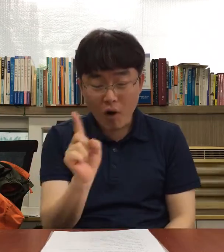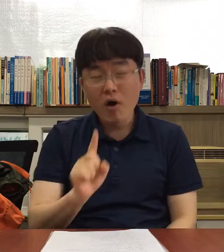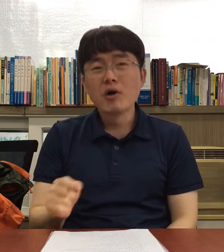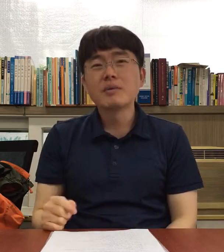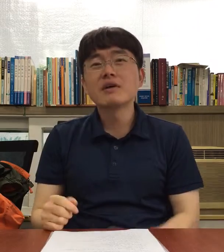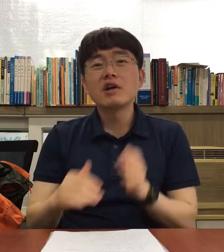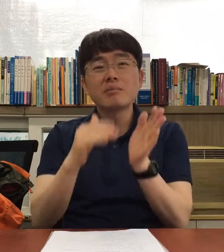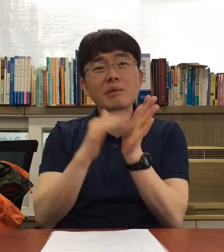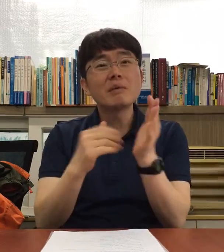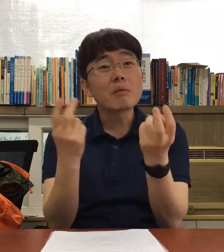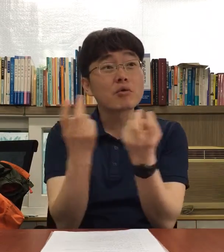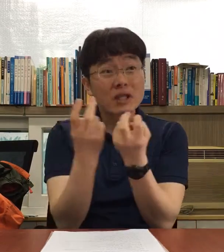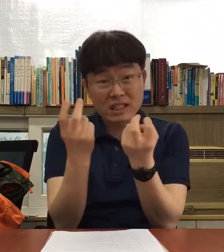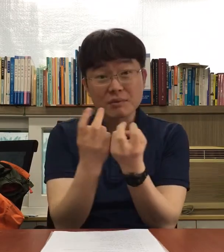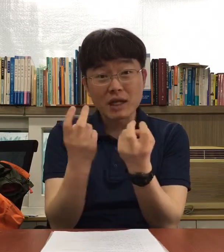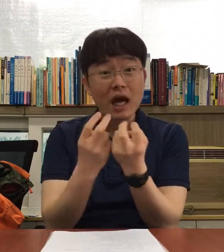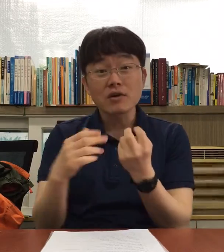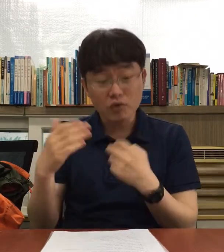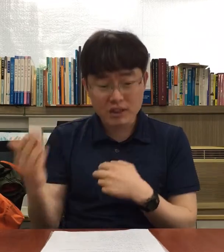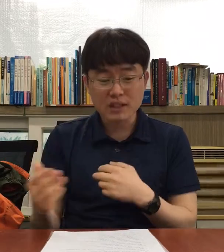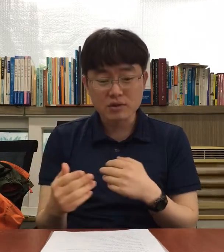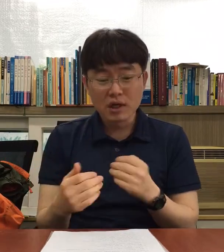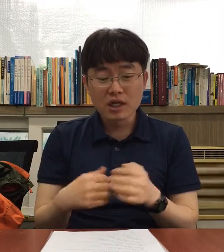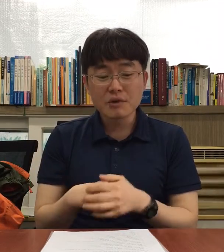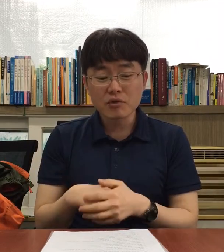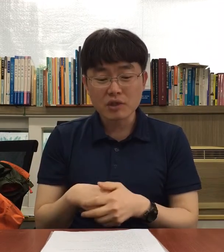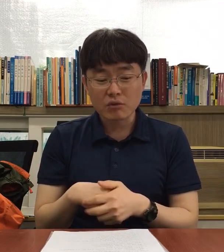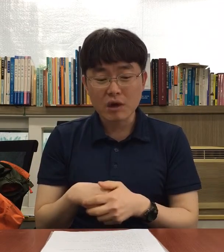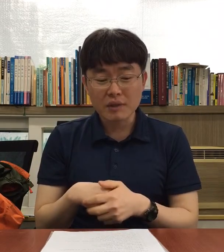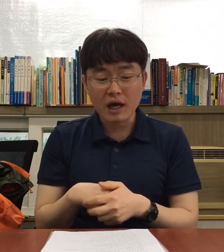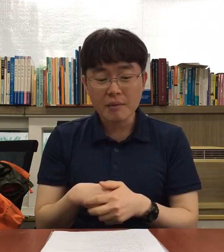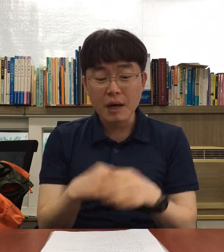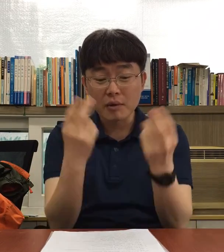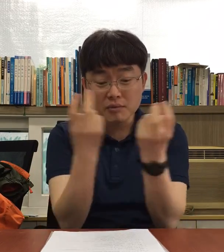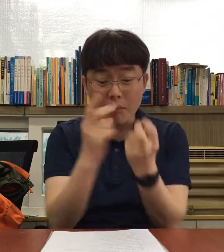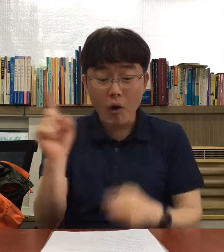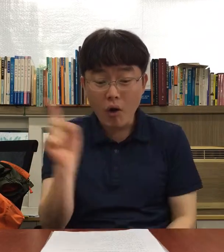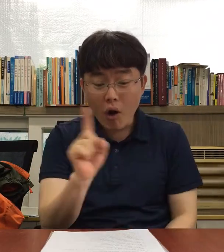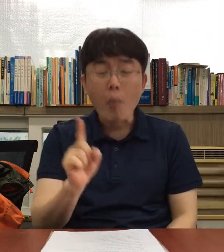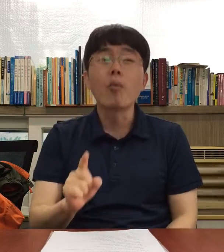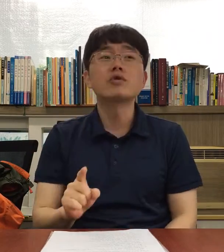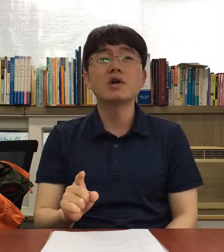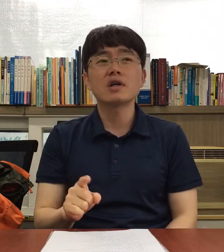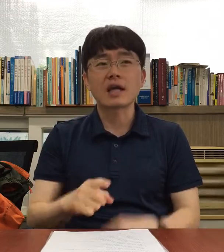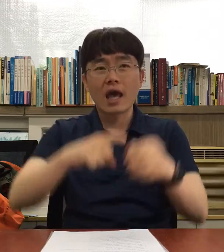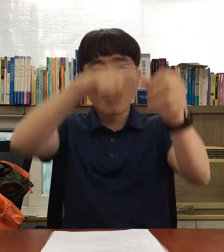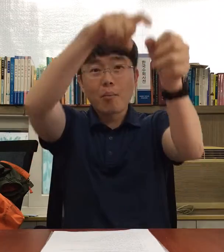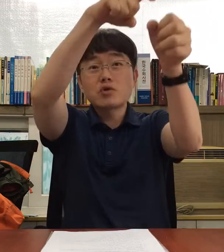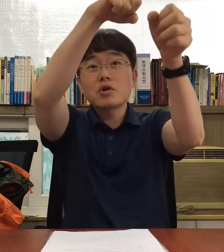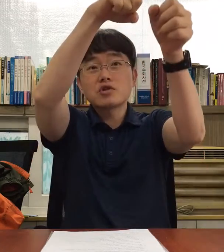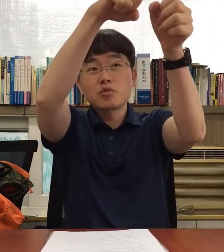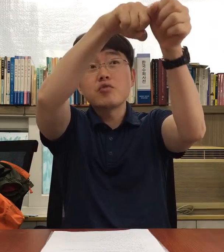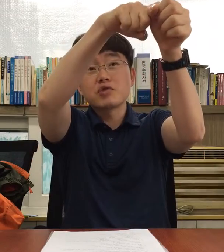비밀 방법도 괜찮습니다. 다 의미적으로 다 통합니다. 방법은 목적을 향해 목적을 좀 높은 곳에